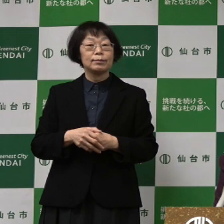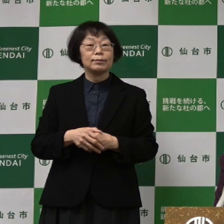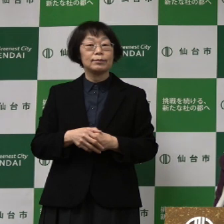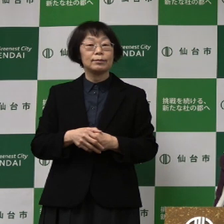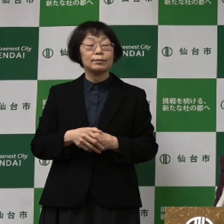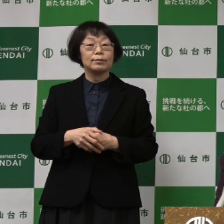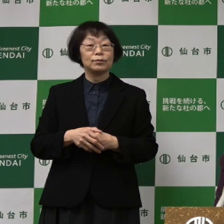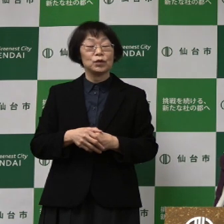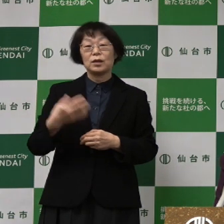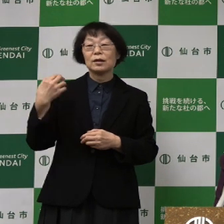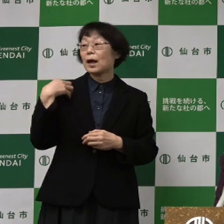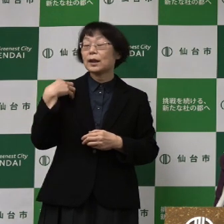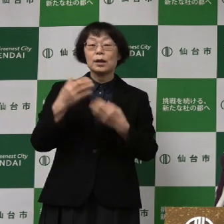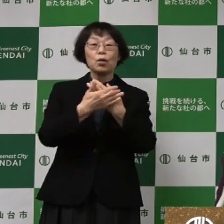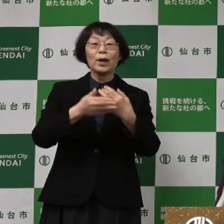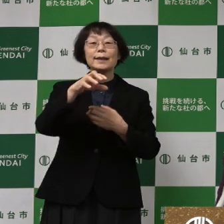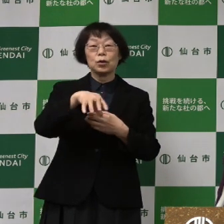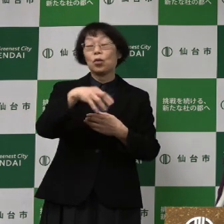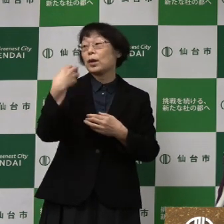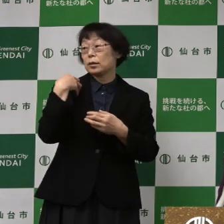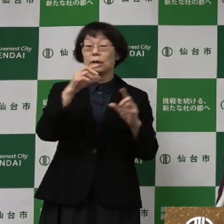本件との方から、はい、